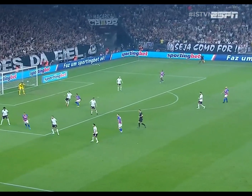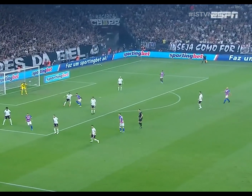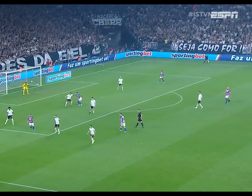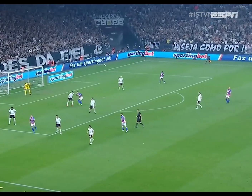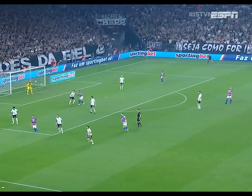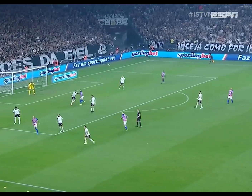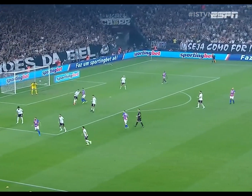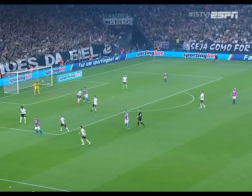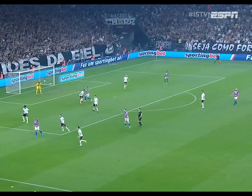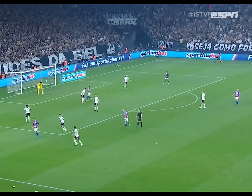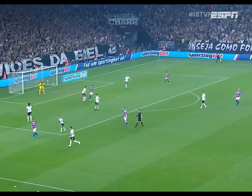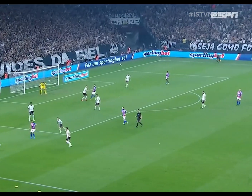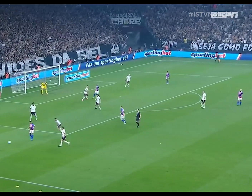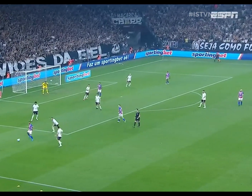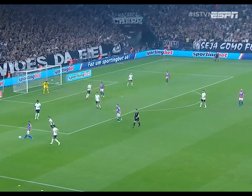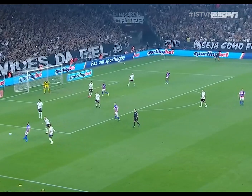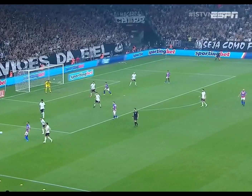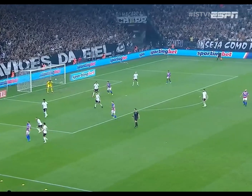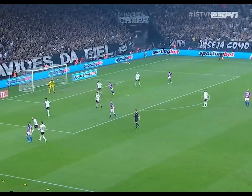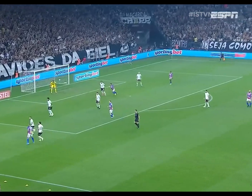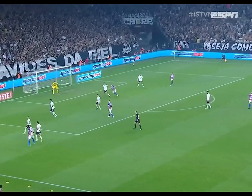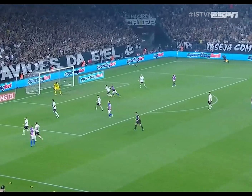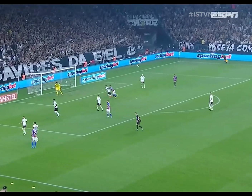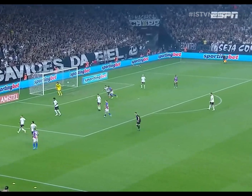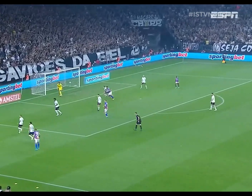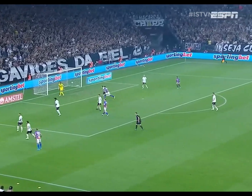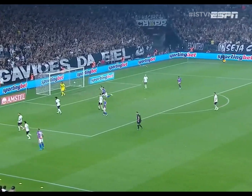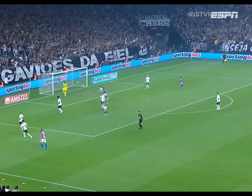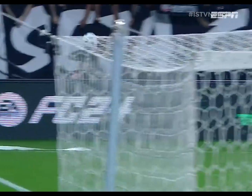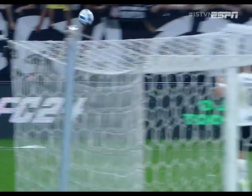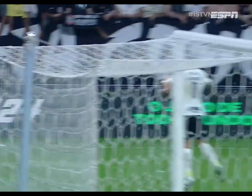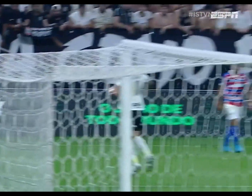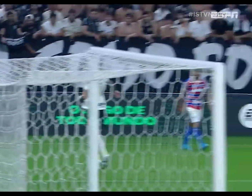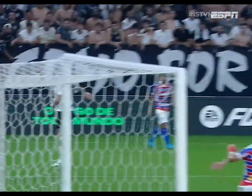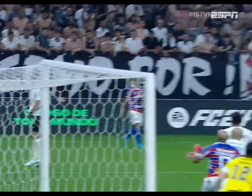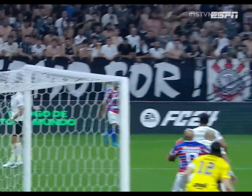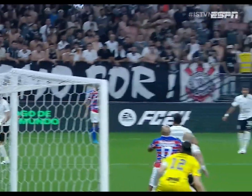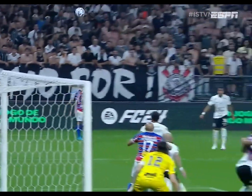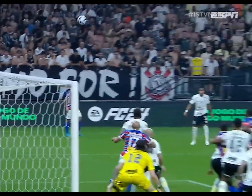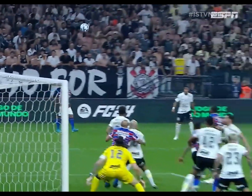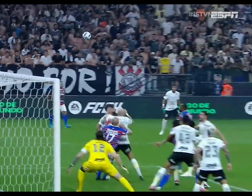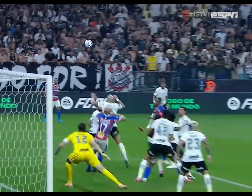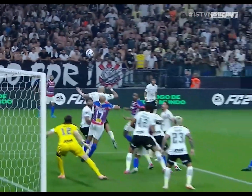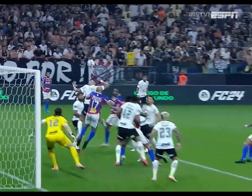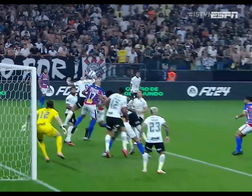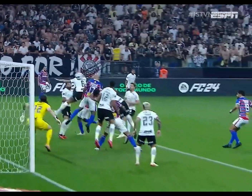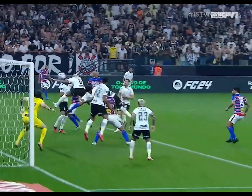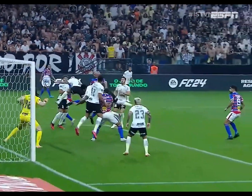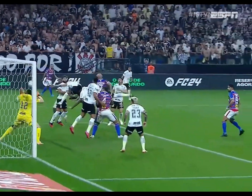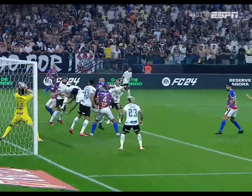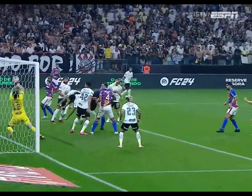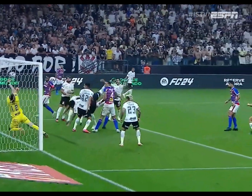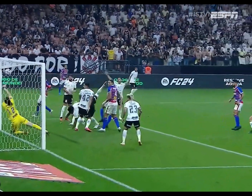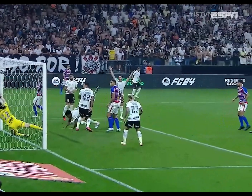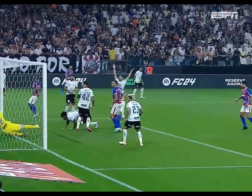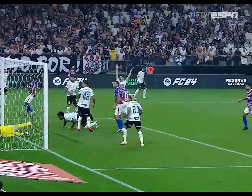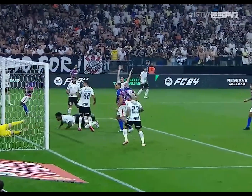A fiel torcida vive um misto de expectativa com decepção, muito por conta das atuações repletas de instabilidade que o time